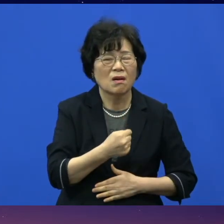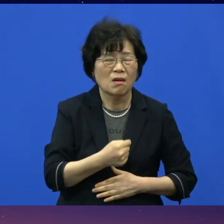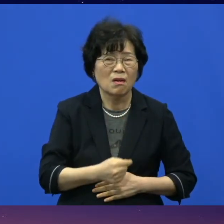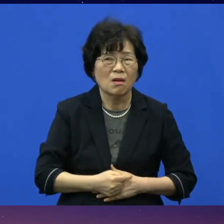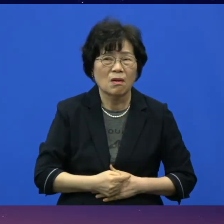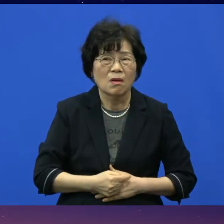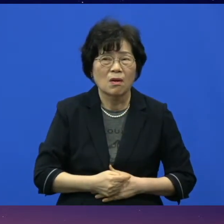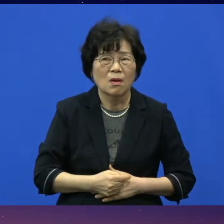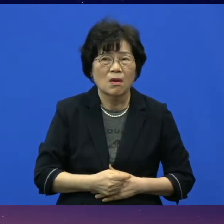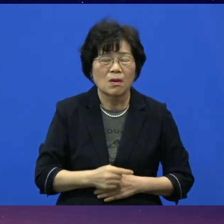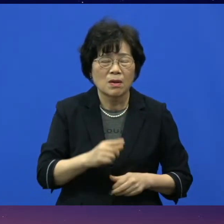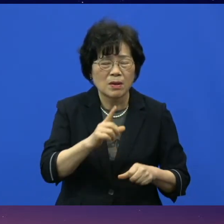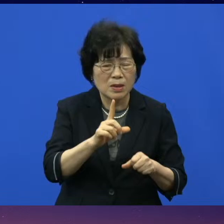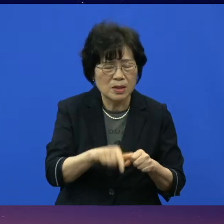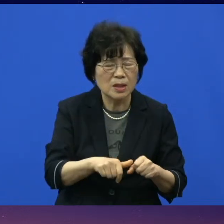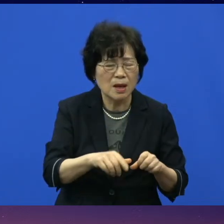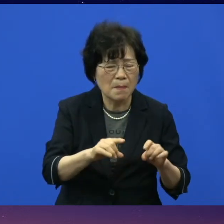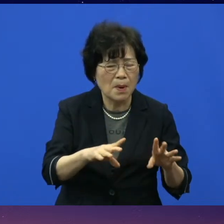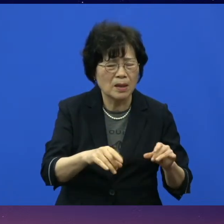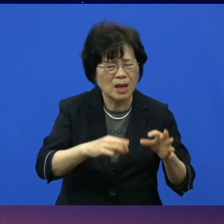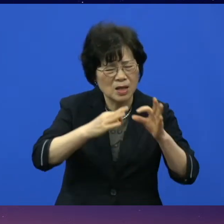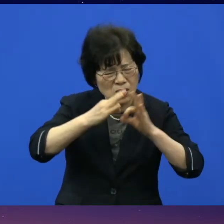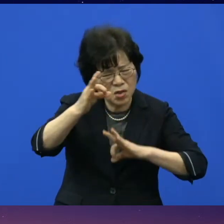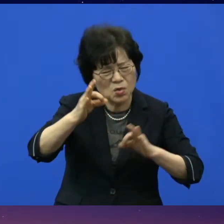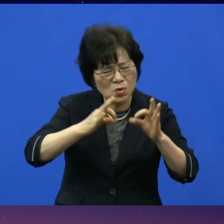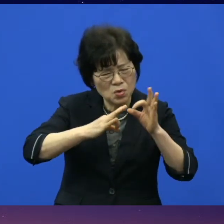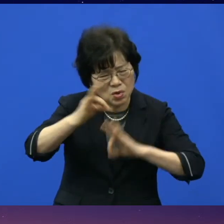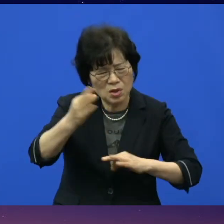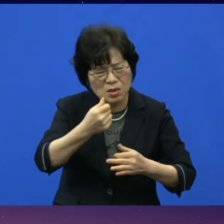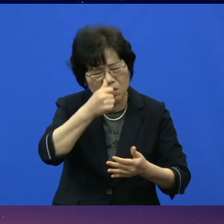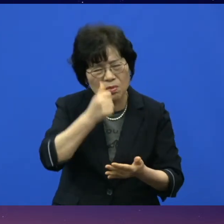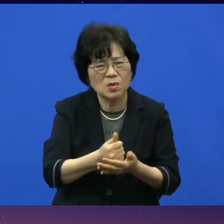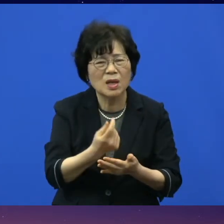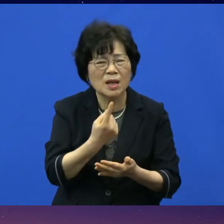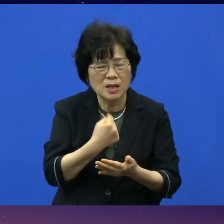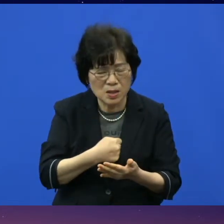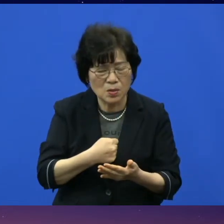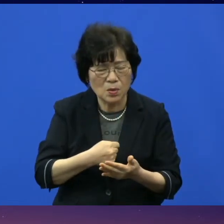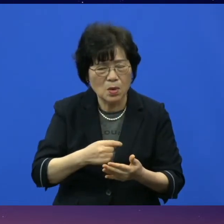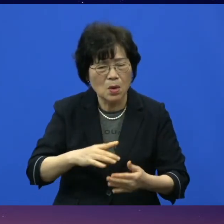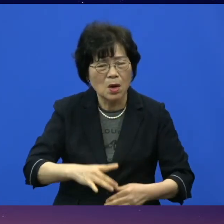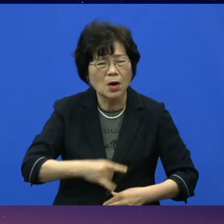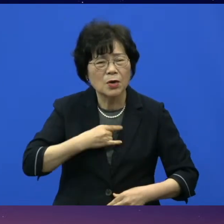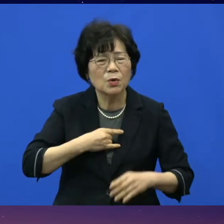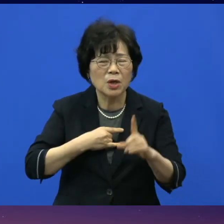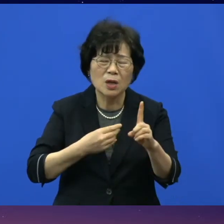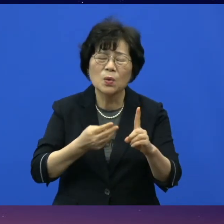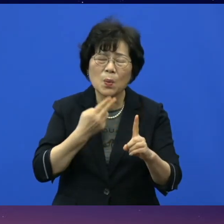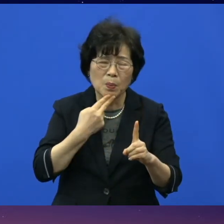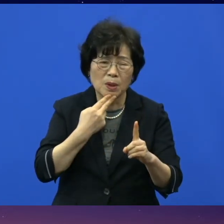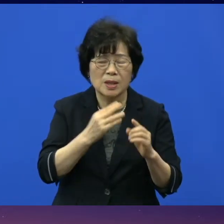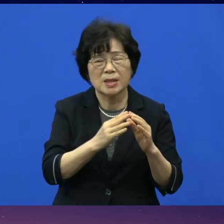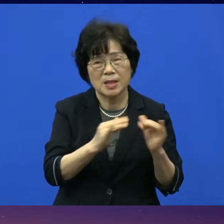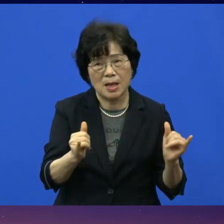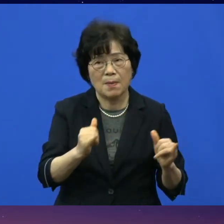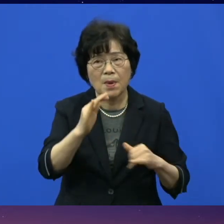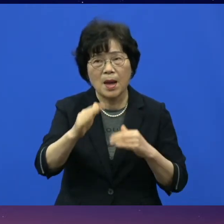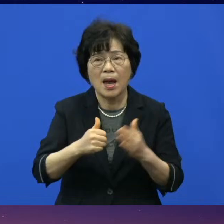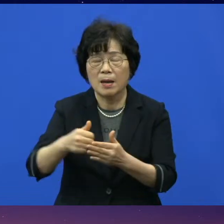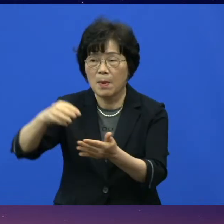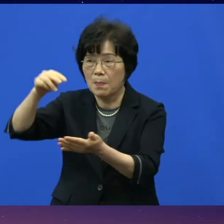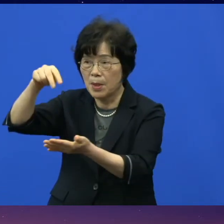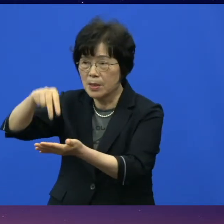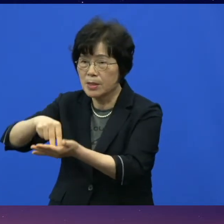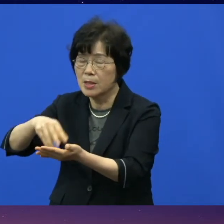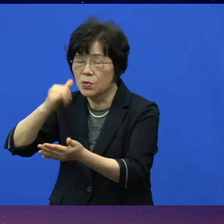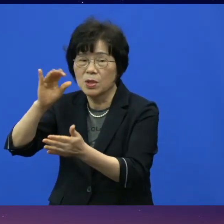우리는 매 순간 넘어져요. 매 순간 실수해요. 우리는 의로울 수가 없어요. 하나님 앞에 설 수 있는